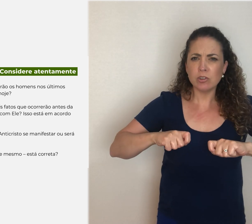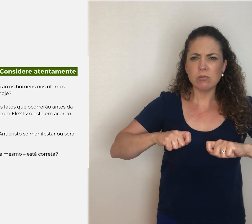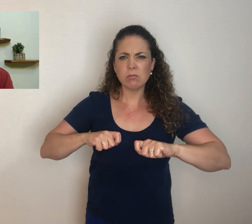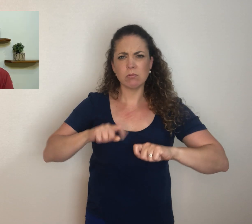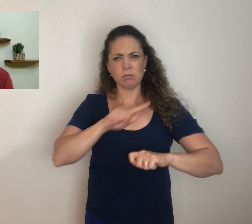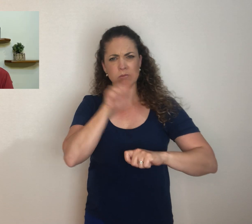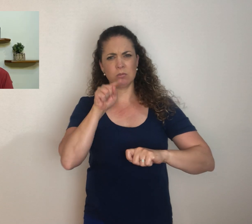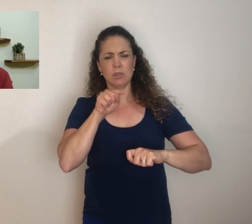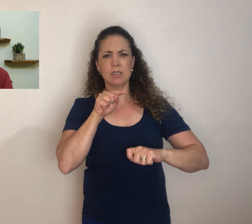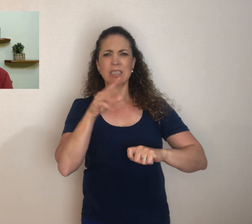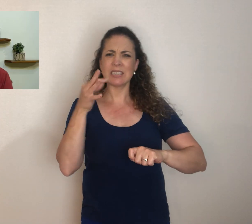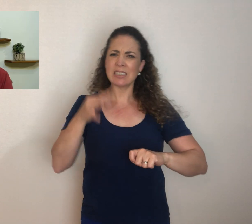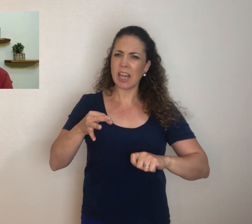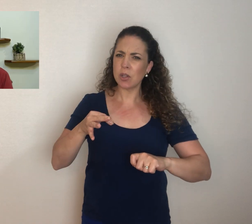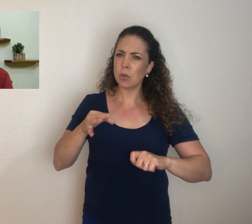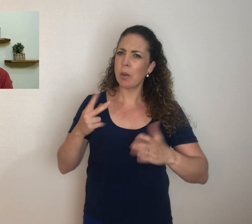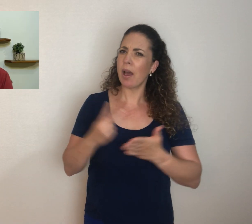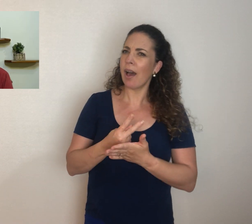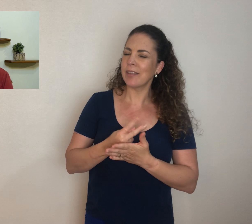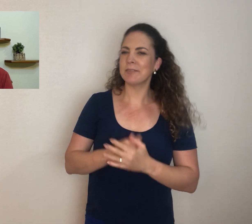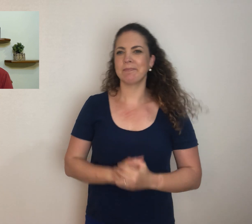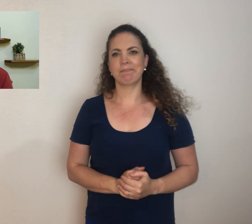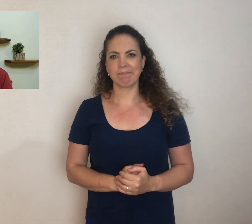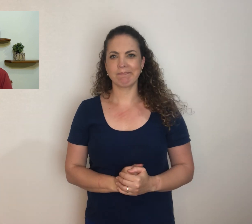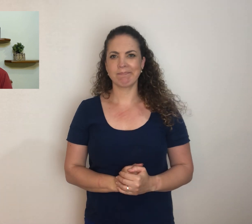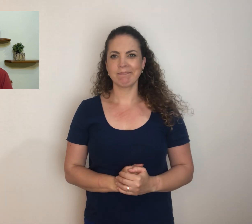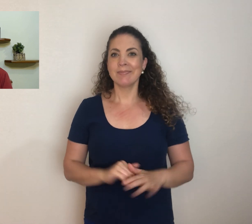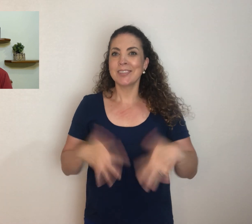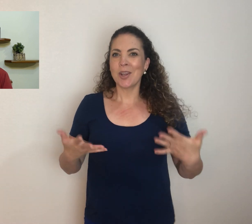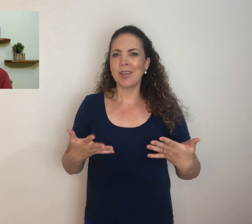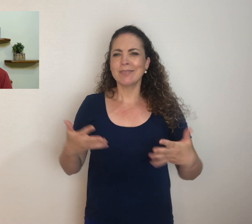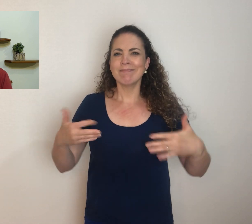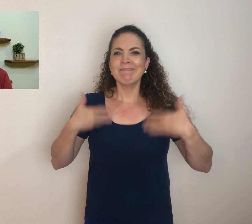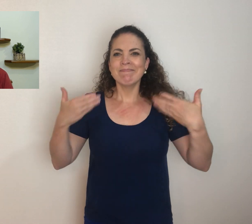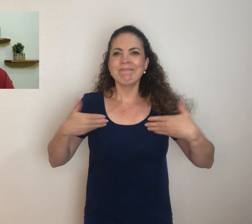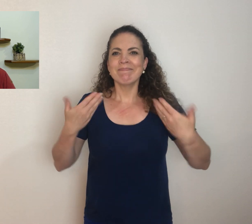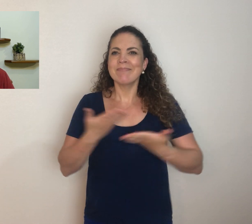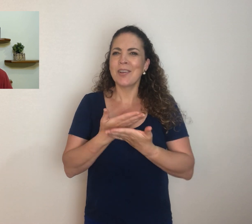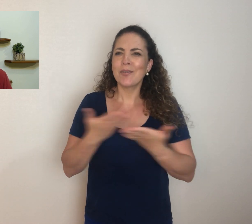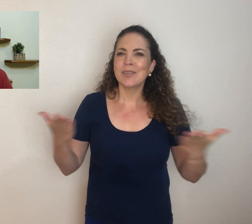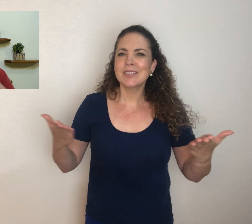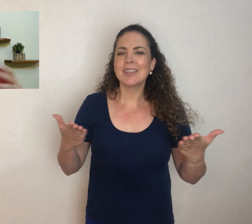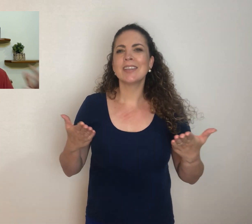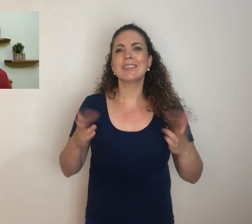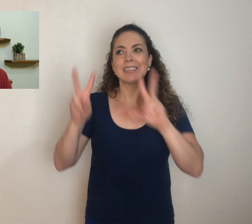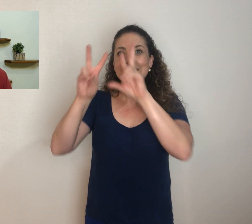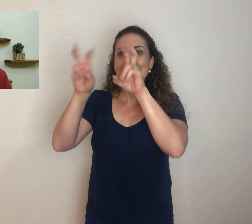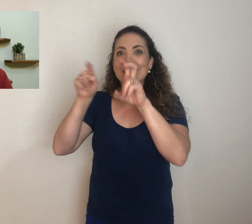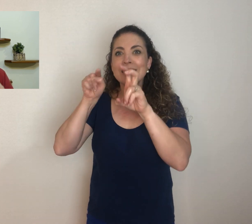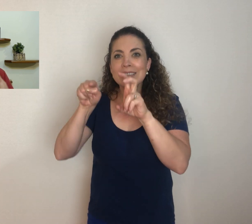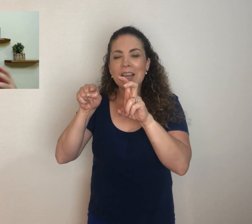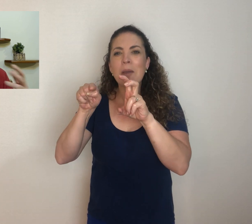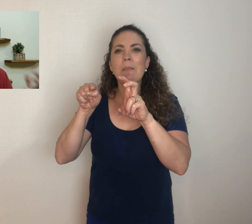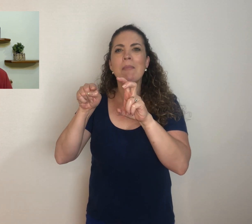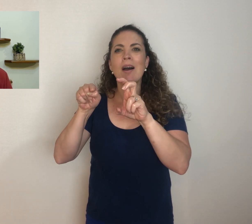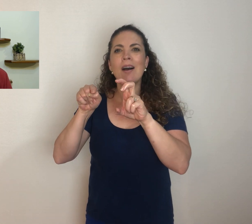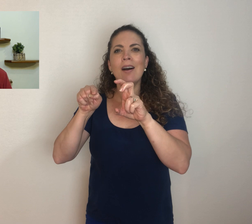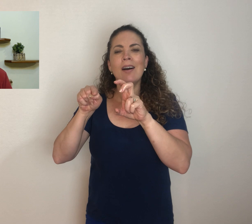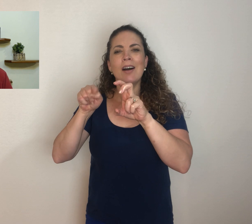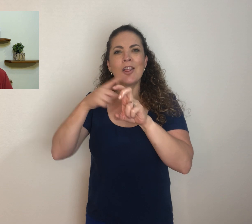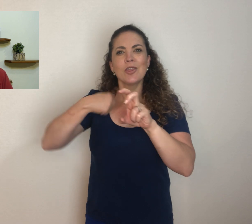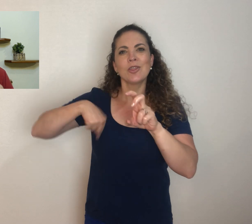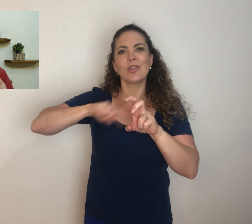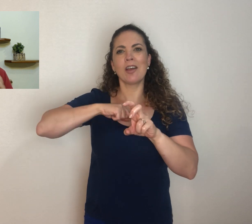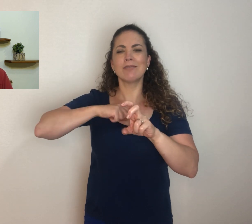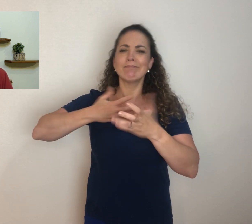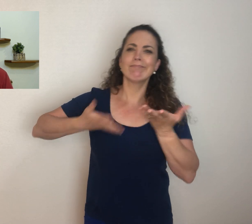Amém, irmãos. Queremos animar mais uma vez a vocês para que este assunto cresça entre nós, nas nossas